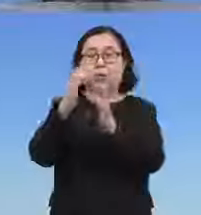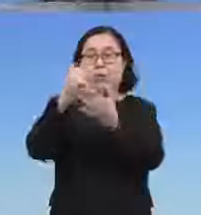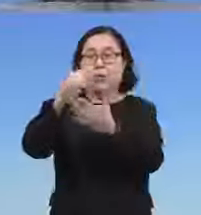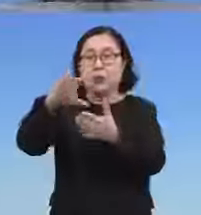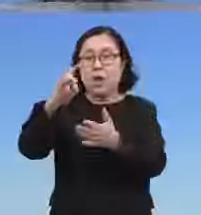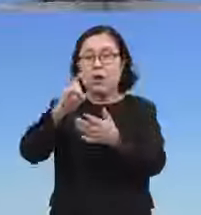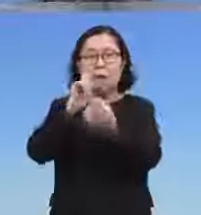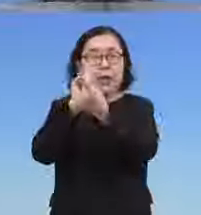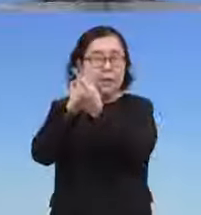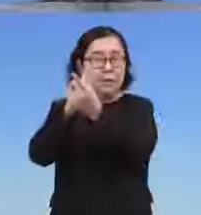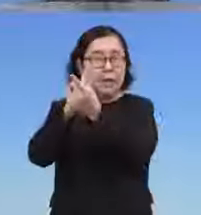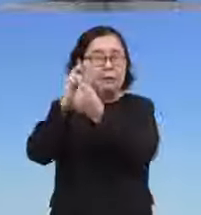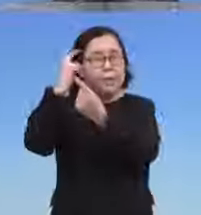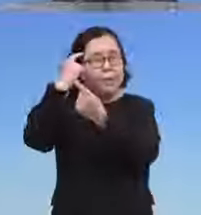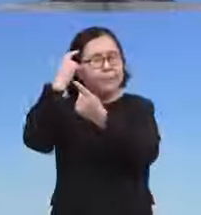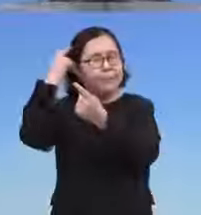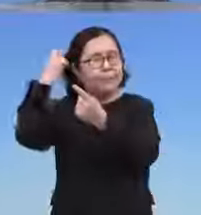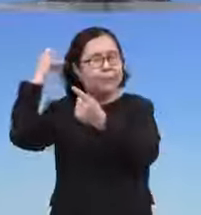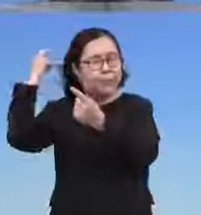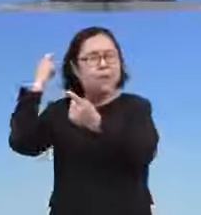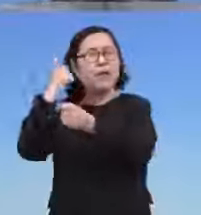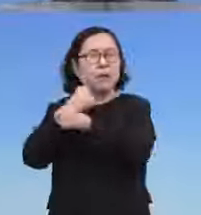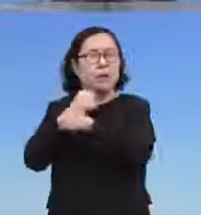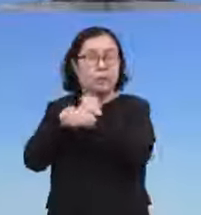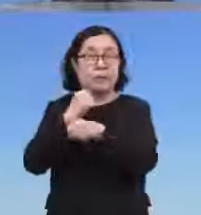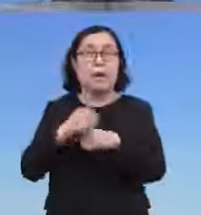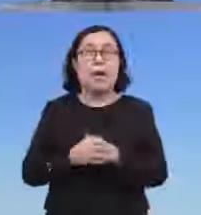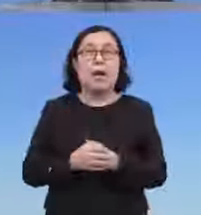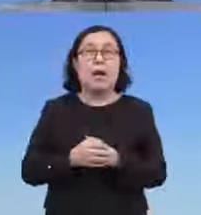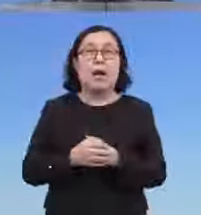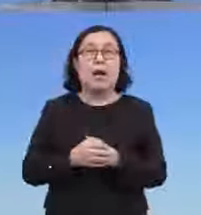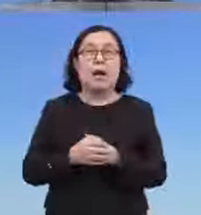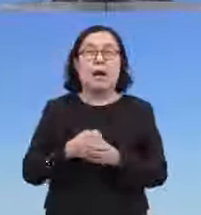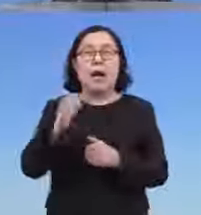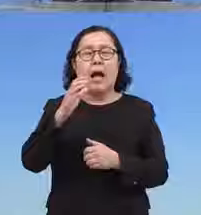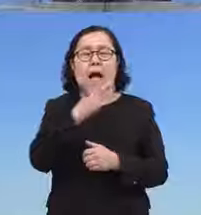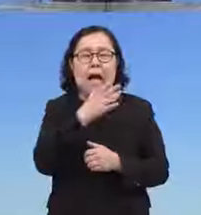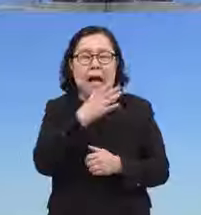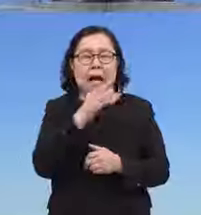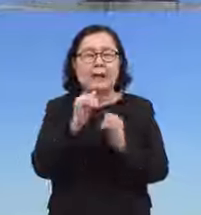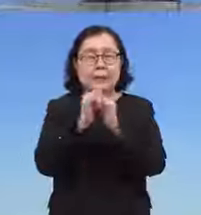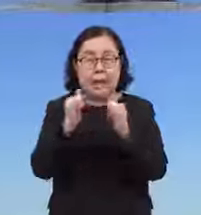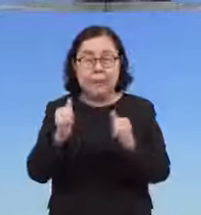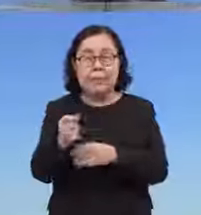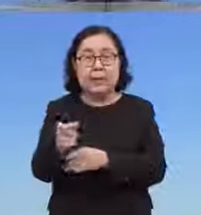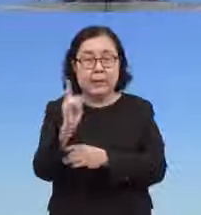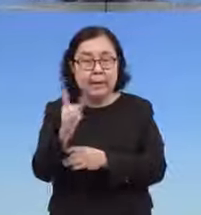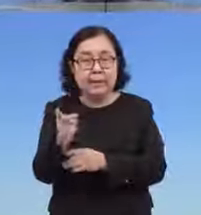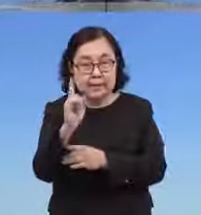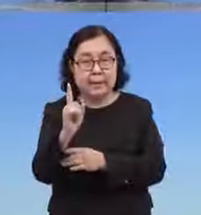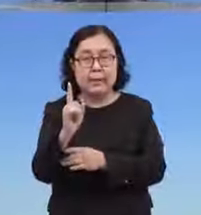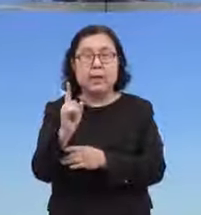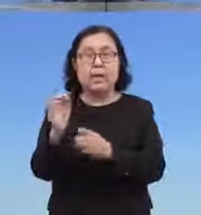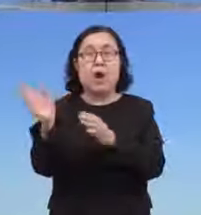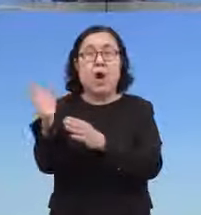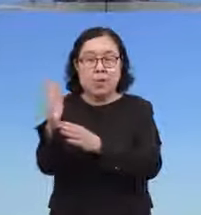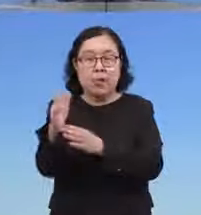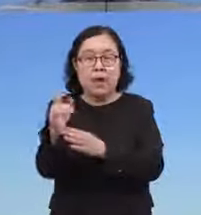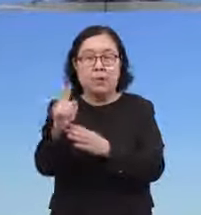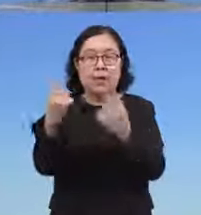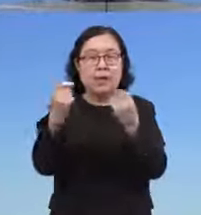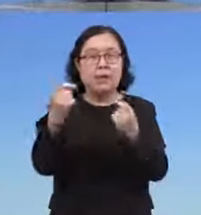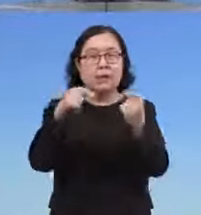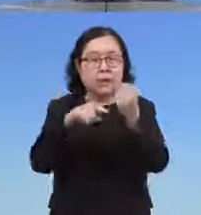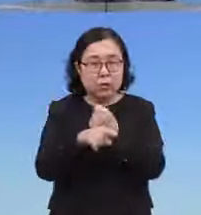거예요. 그때 주님이 사람을 낚는 어부가 되게 하신다는 게 이게 이런 뜻이었구나. 이게